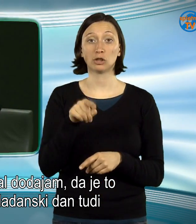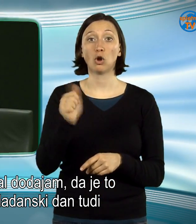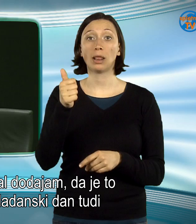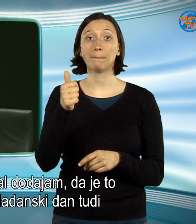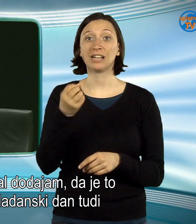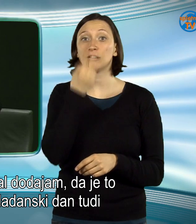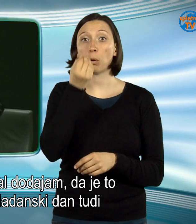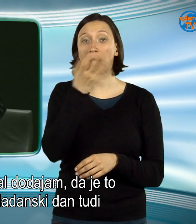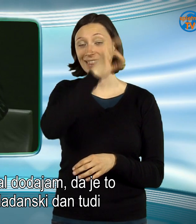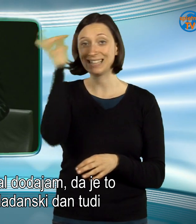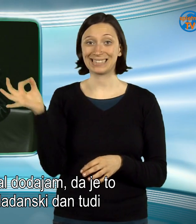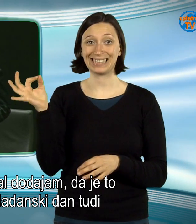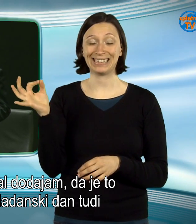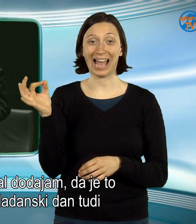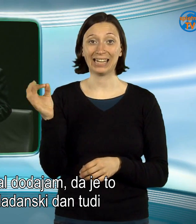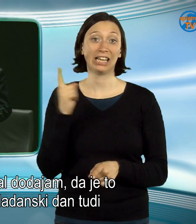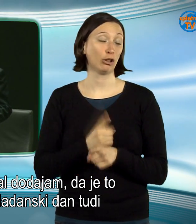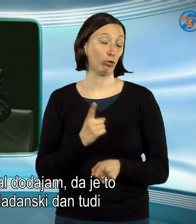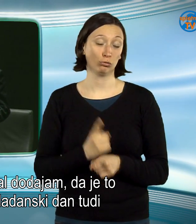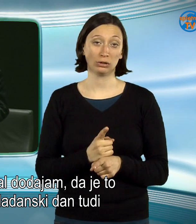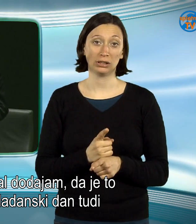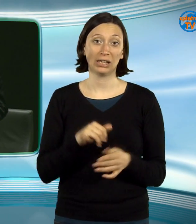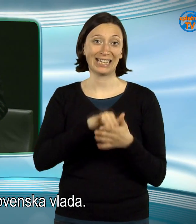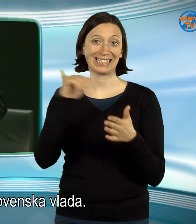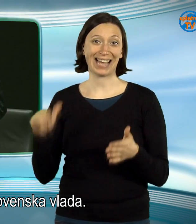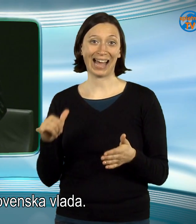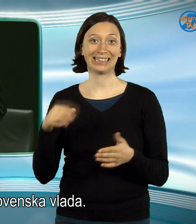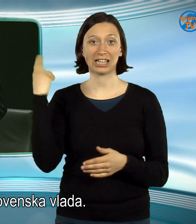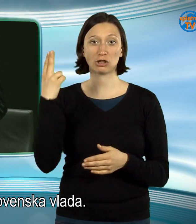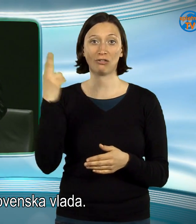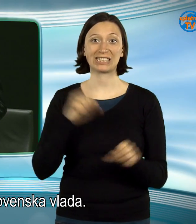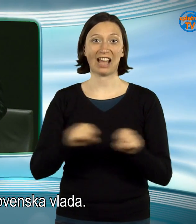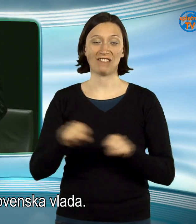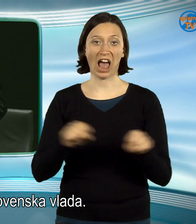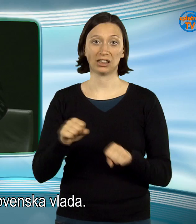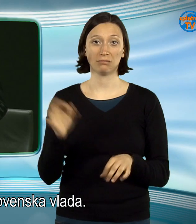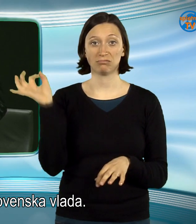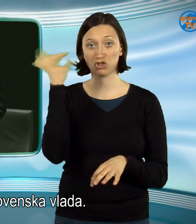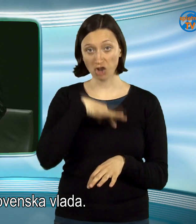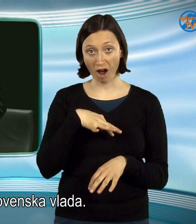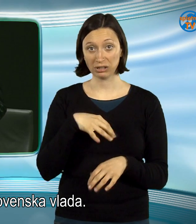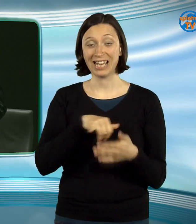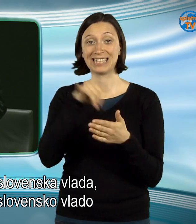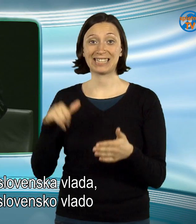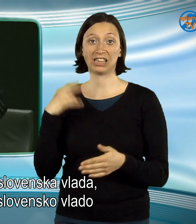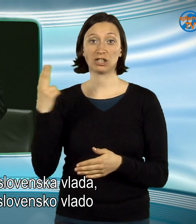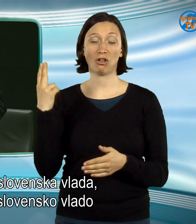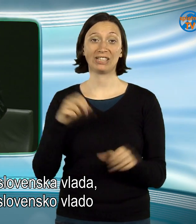to na prvi pomladanski dan tudi zadnja slovenska vlada, žal zadnja